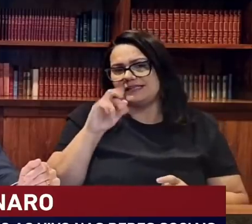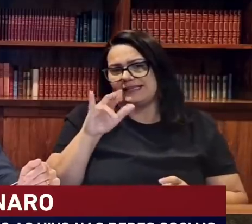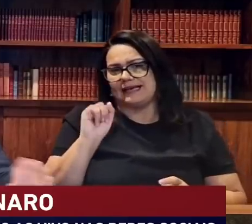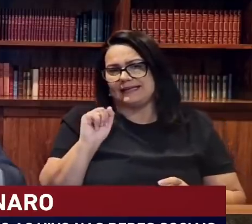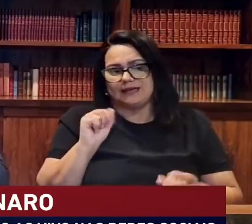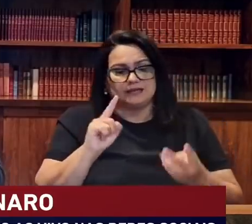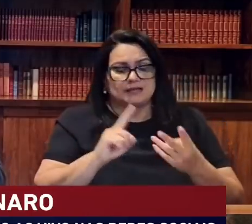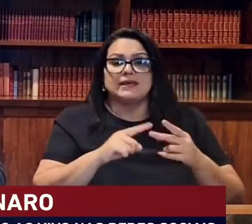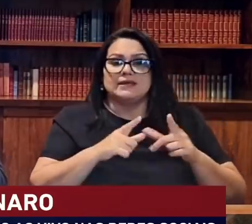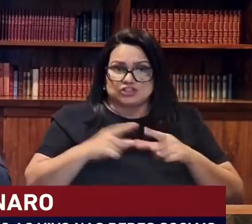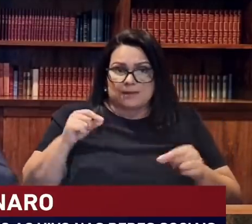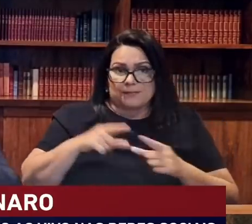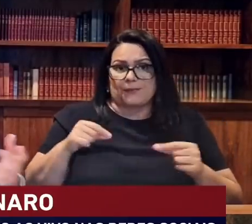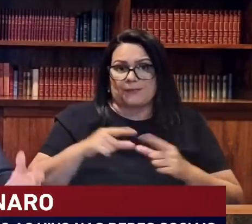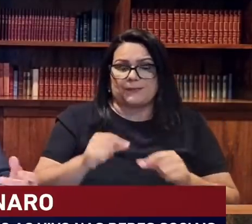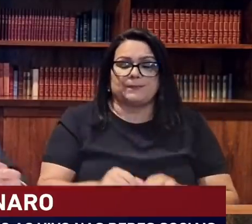no Japão.